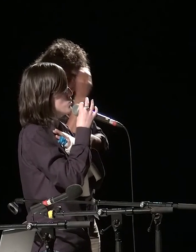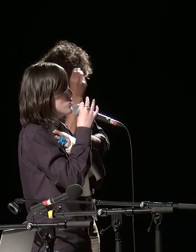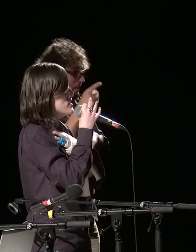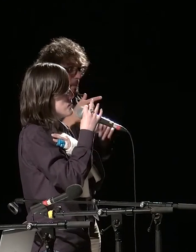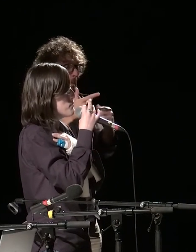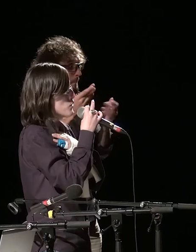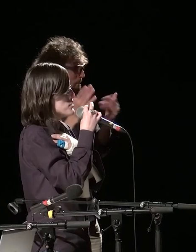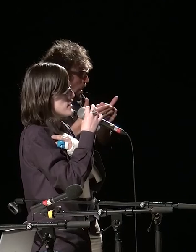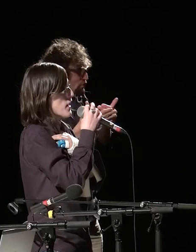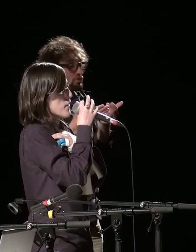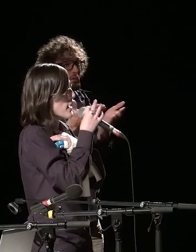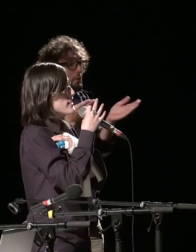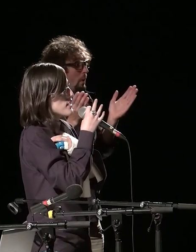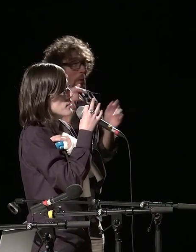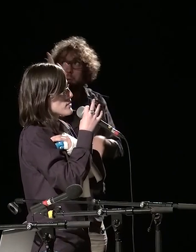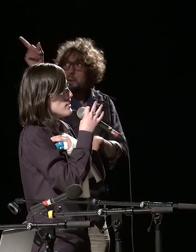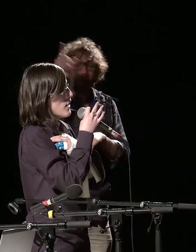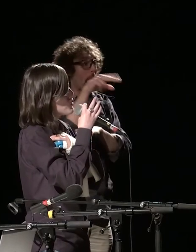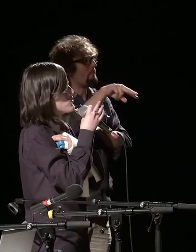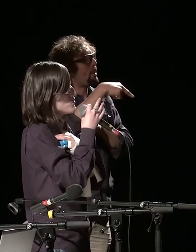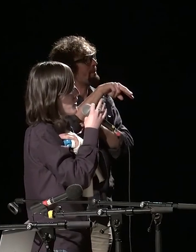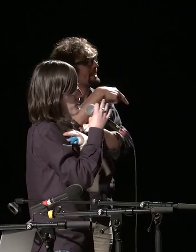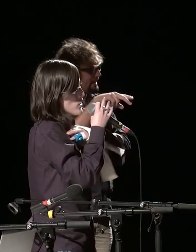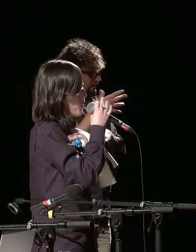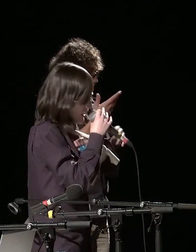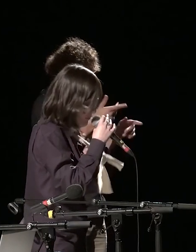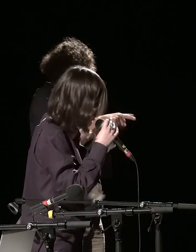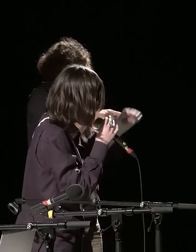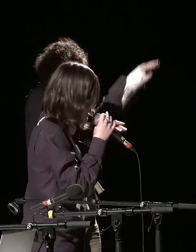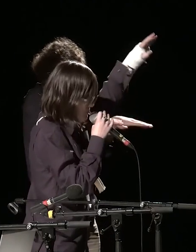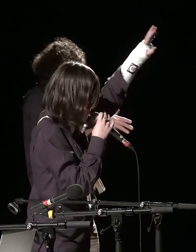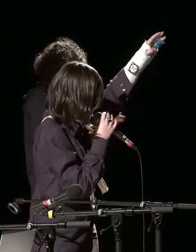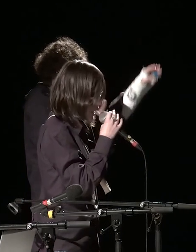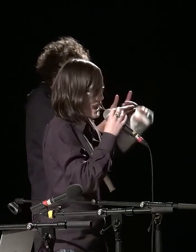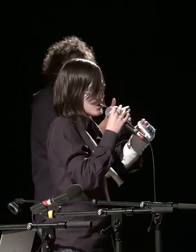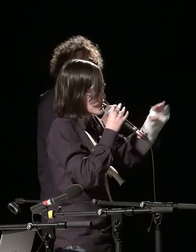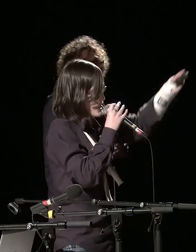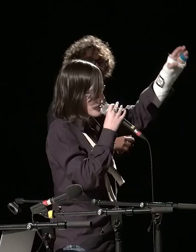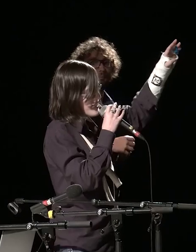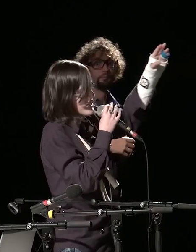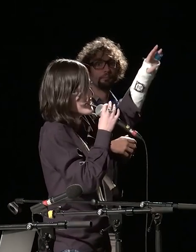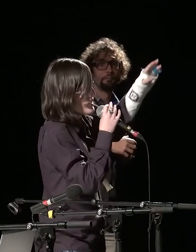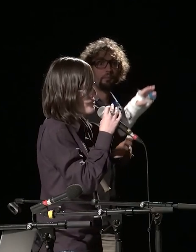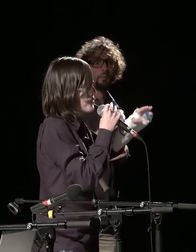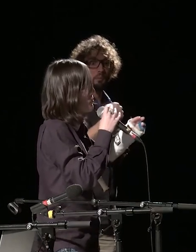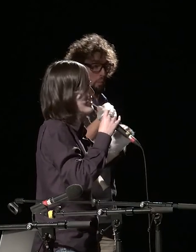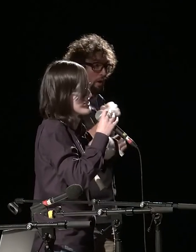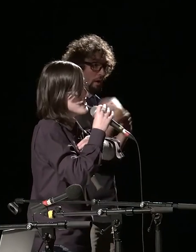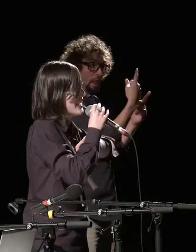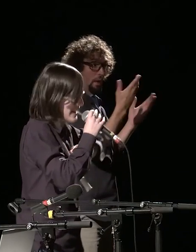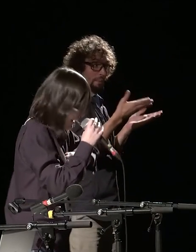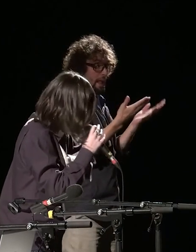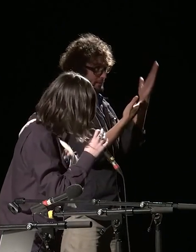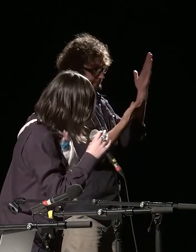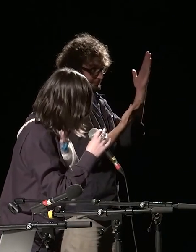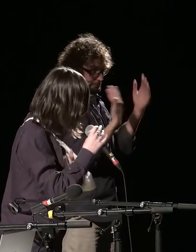dispositif de discipline panoptique. Via l'examen qui est, moi je suis allé à l'hôpital il y a pas longtemps, regarde. Je lisais Foucault dans l'hôpital, c'était